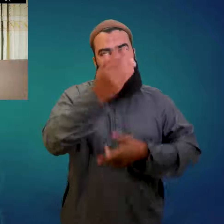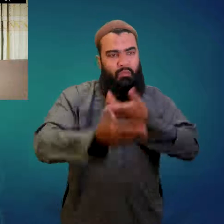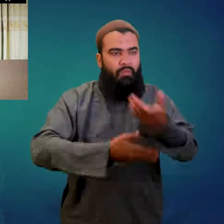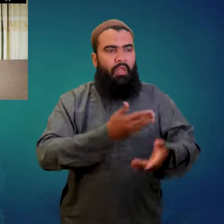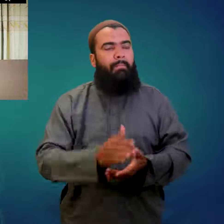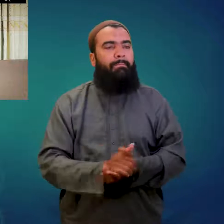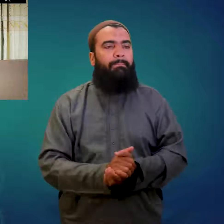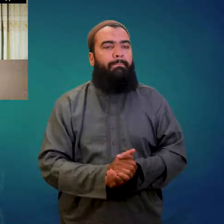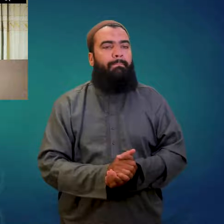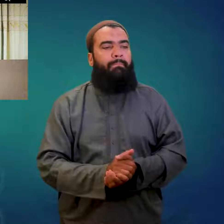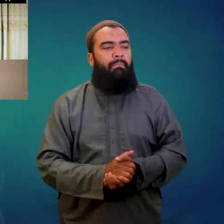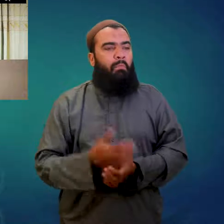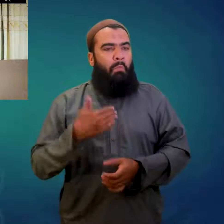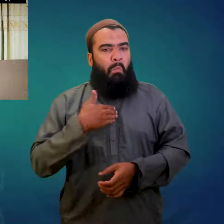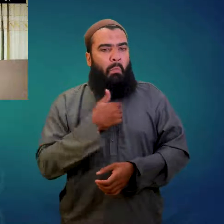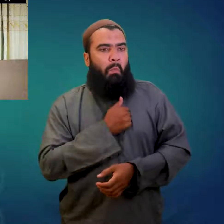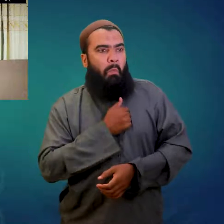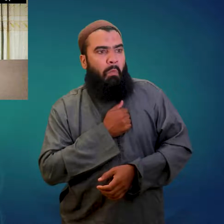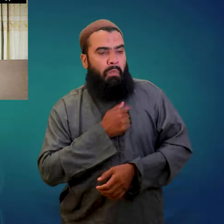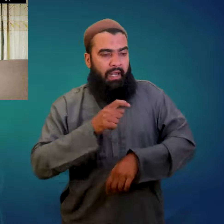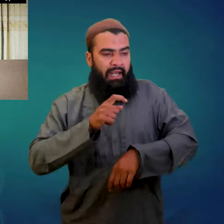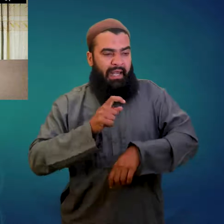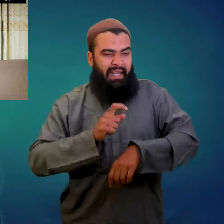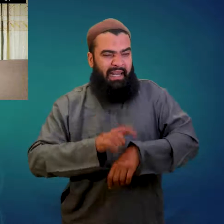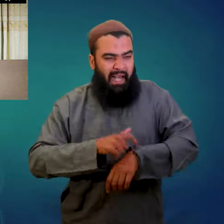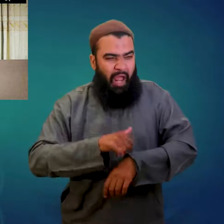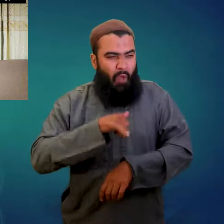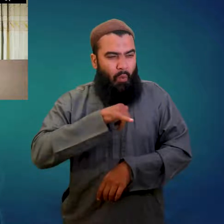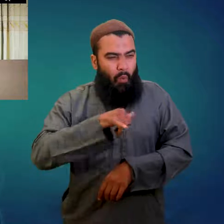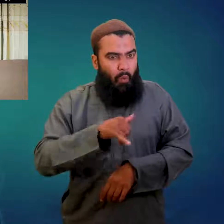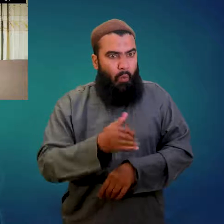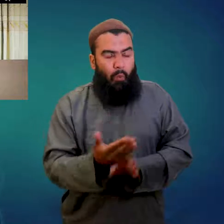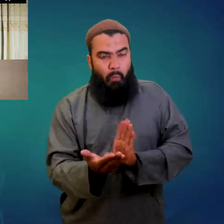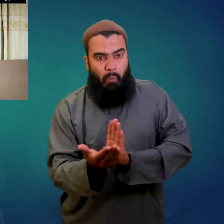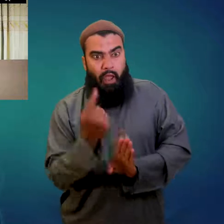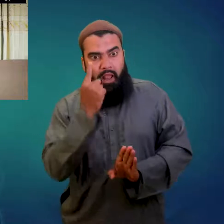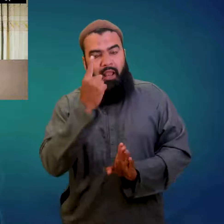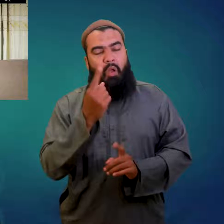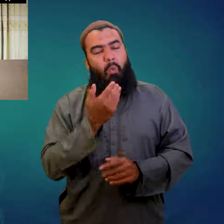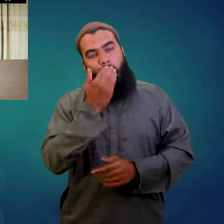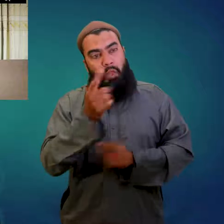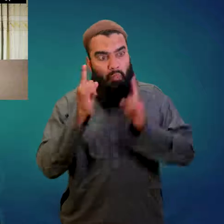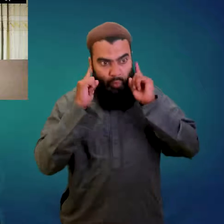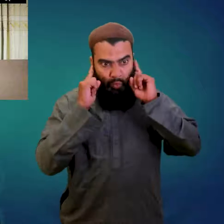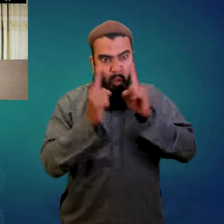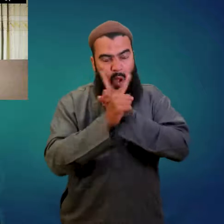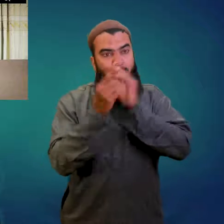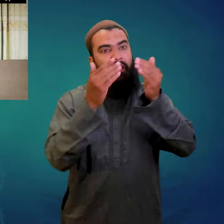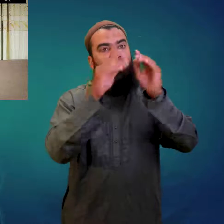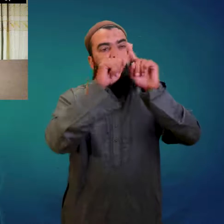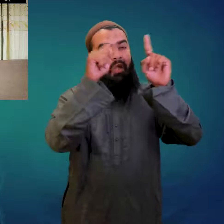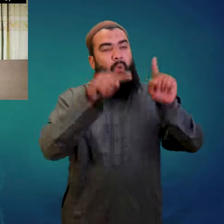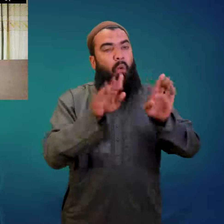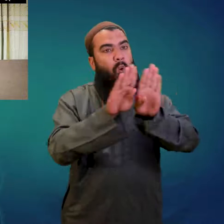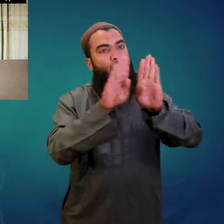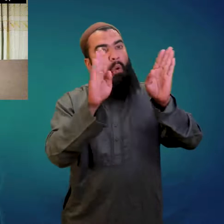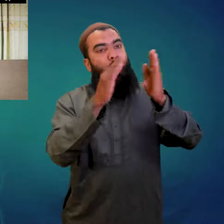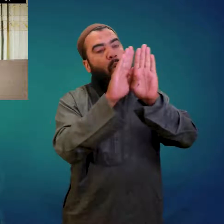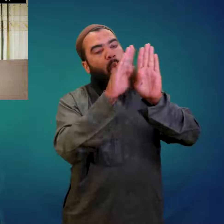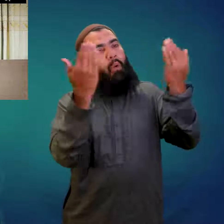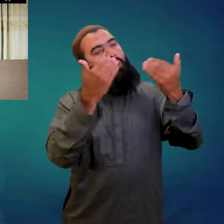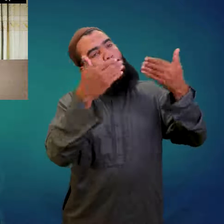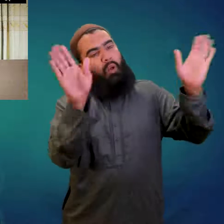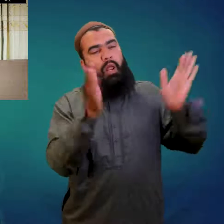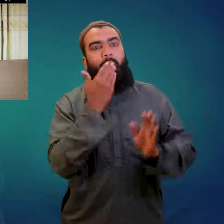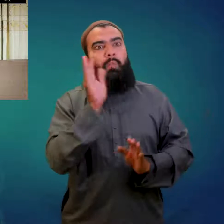العزت نے موت کا مرض کی آثار طاری ہونے سے پہلے تک توبہ کی قبولیت کا